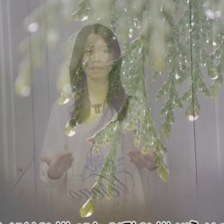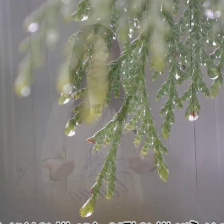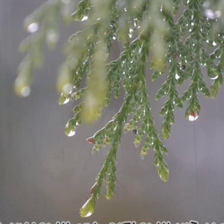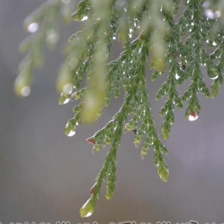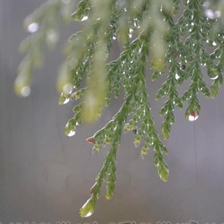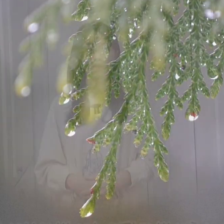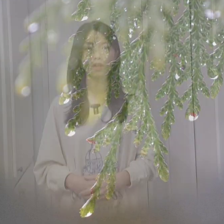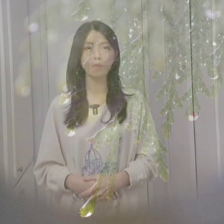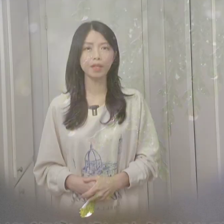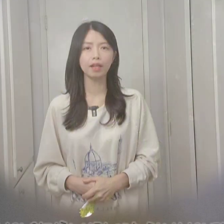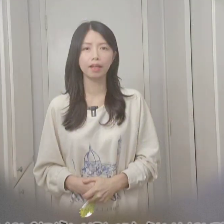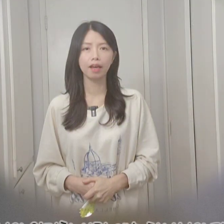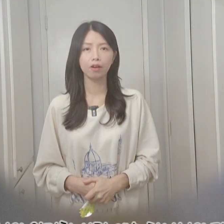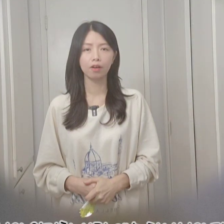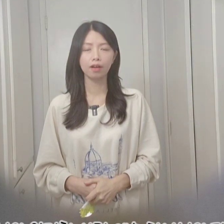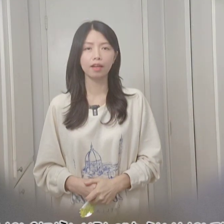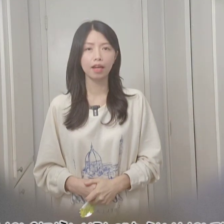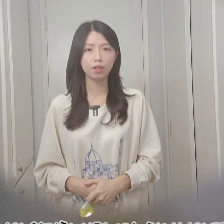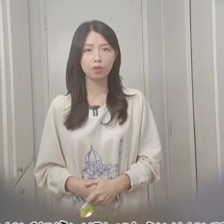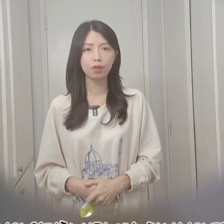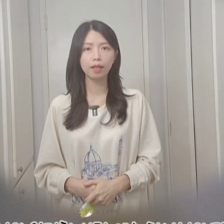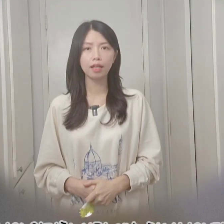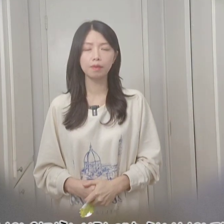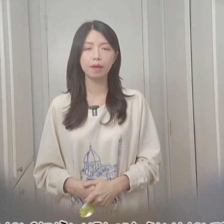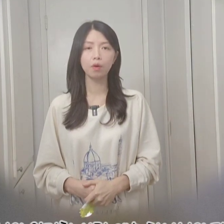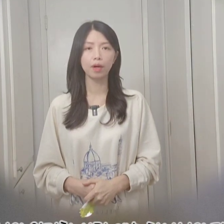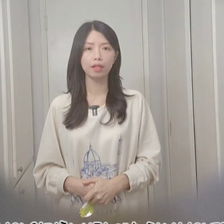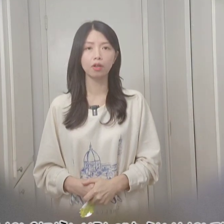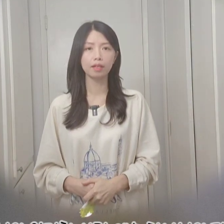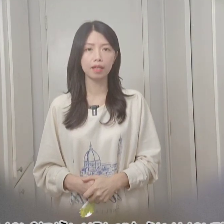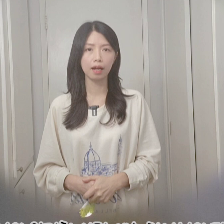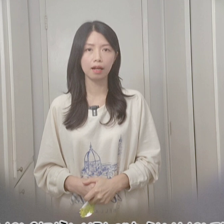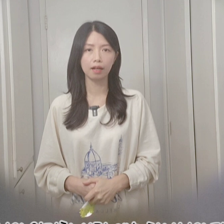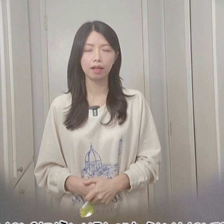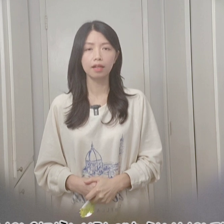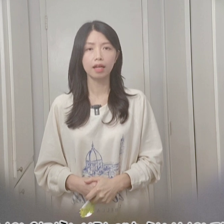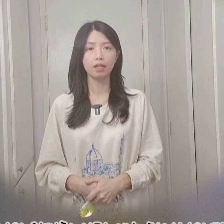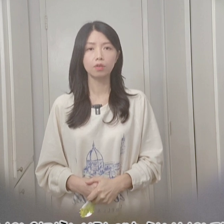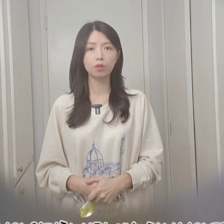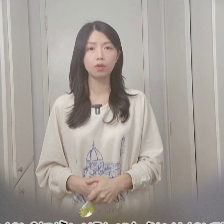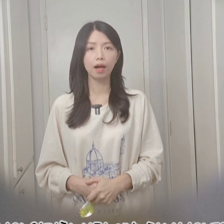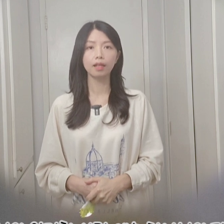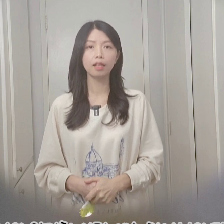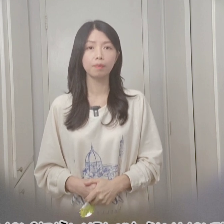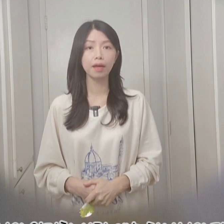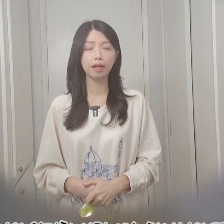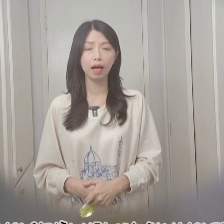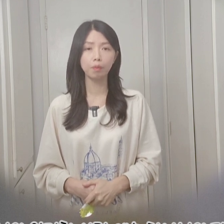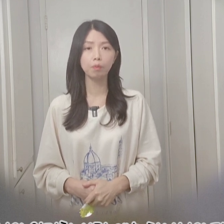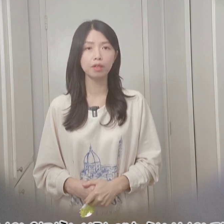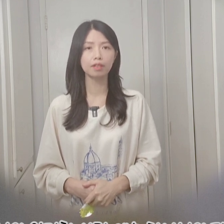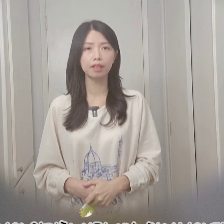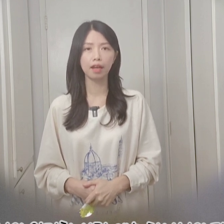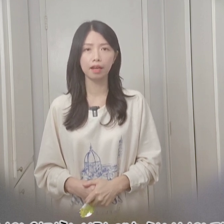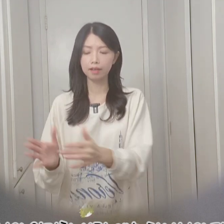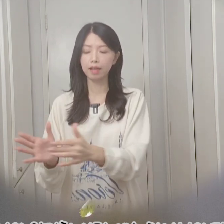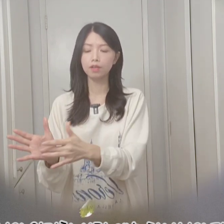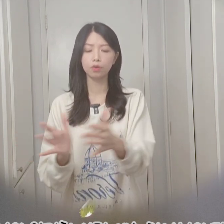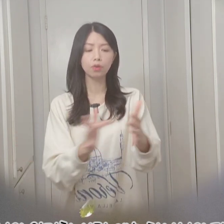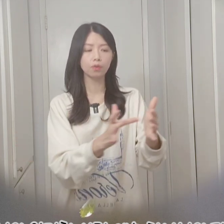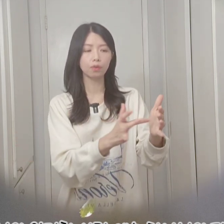하시네. 네, 후렴해 드릴게요. 예수 하나님의 완전한 사랑, 예수 하나님의 값없는